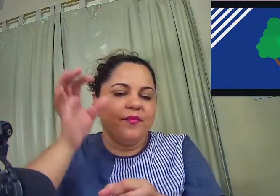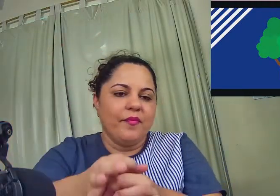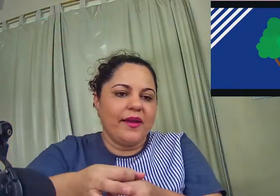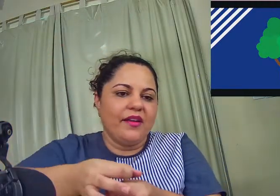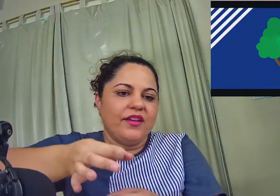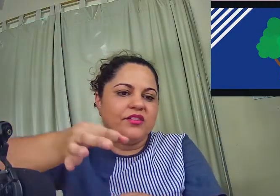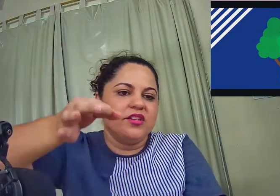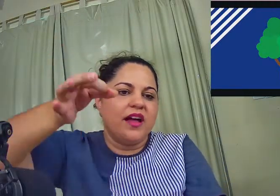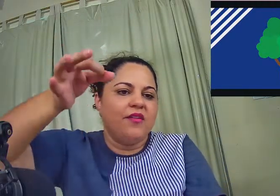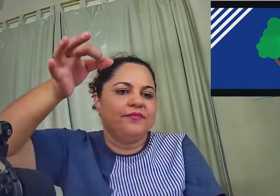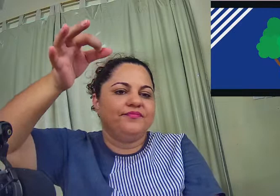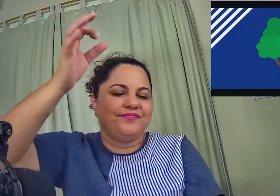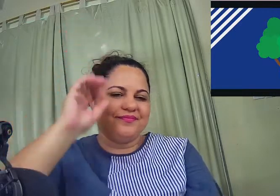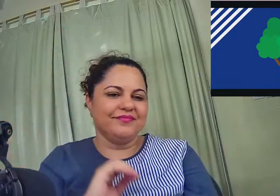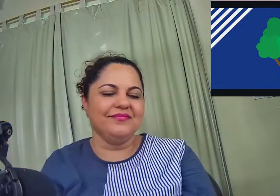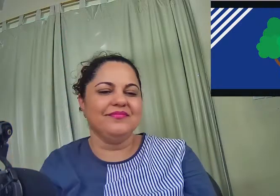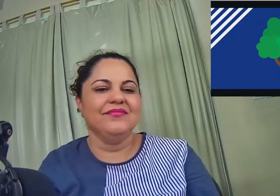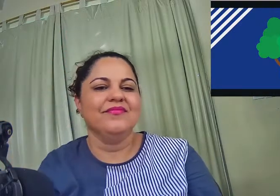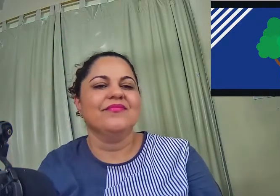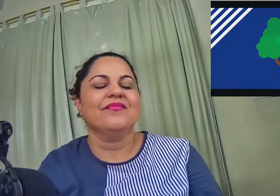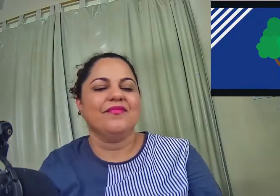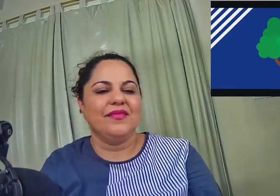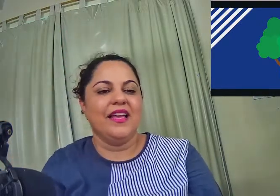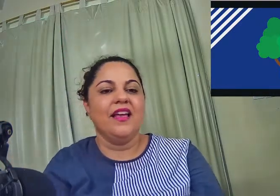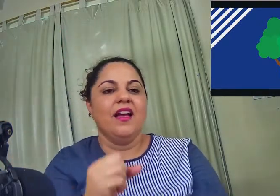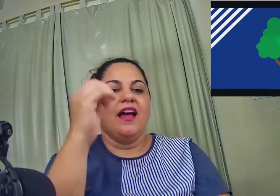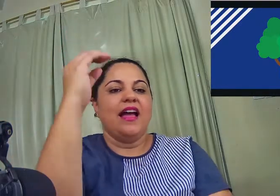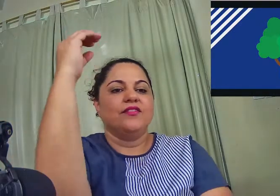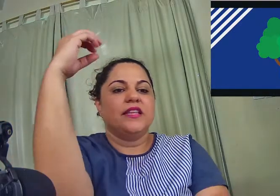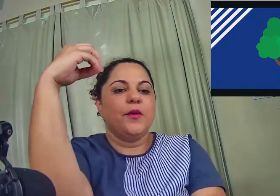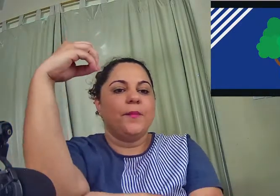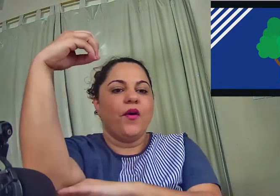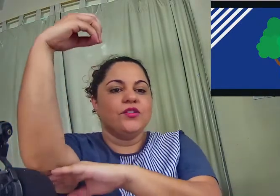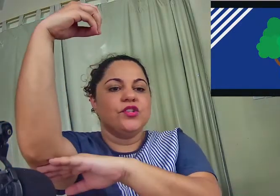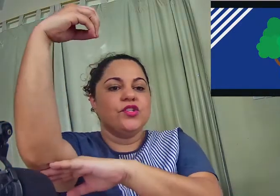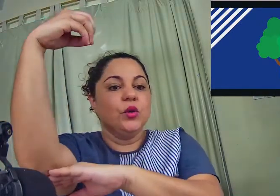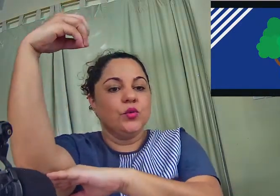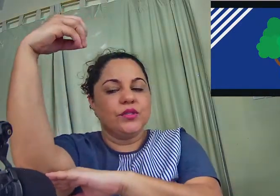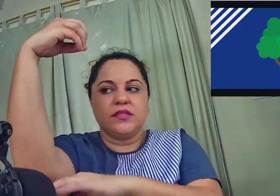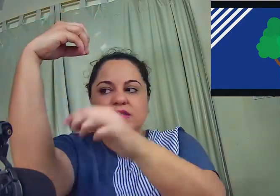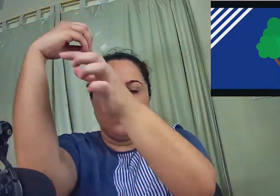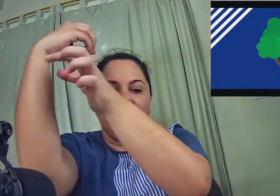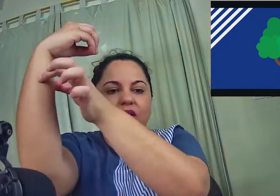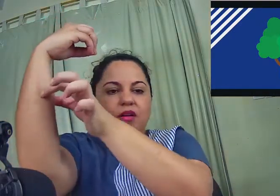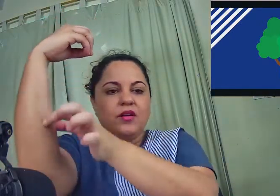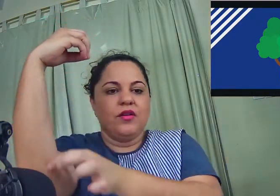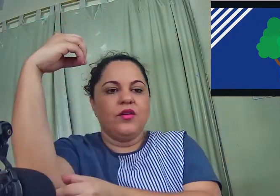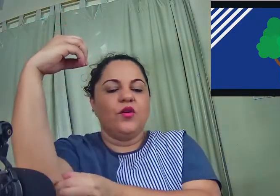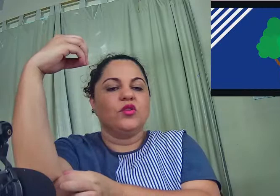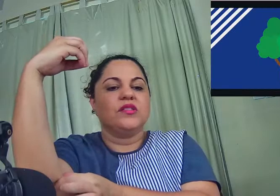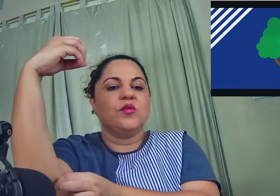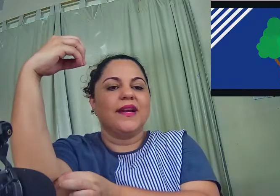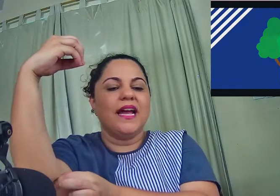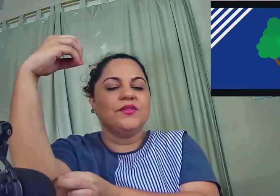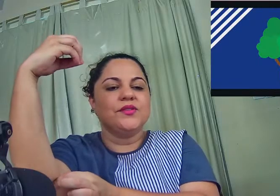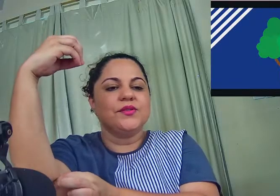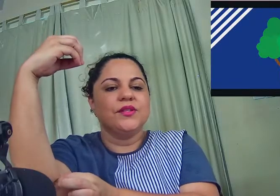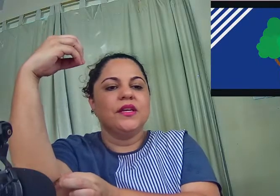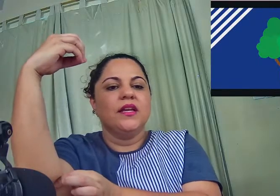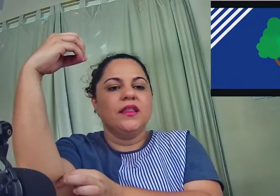para a vertical, né? Aí você tem o poste de luz, ó, seu braço